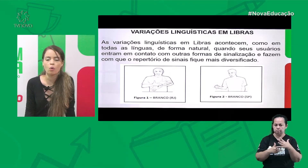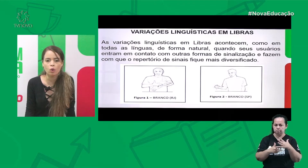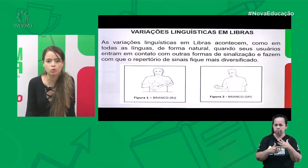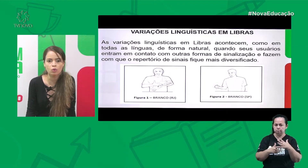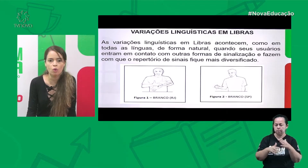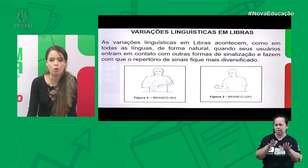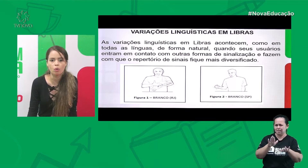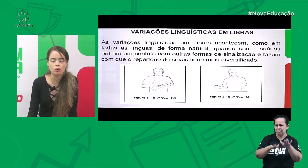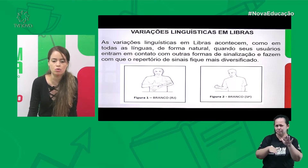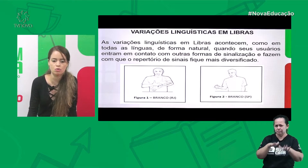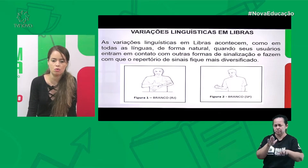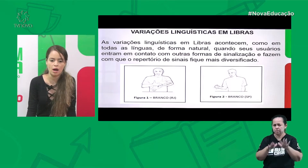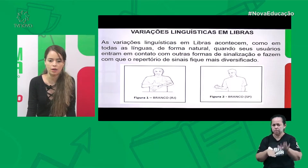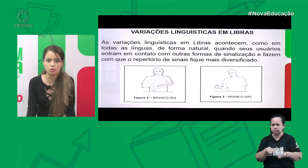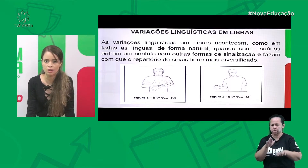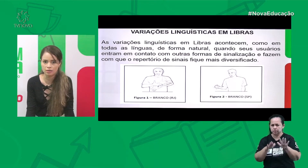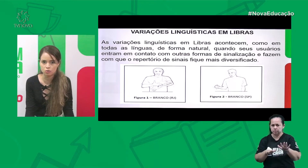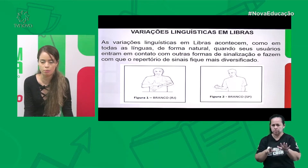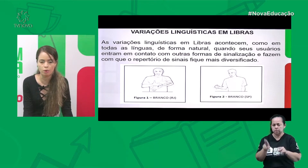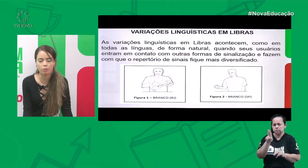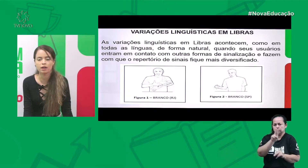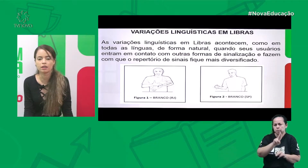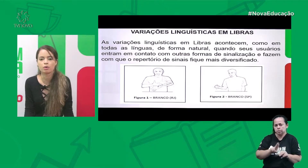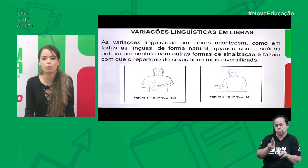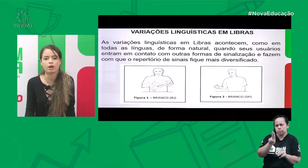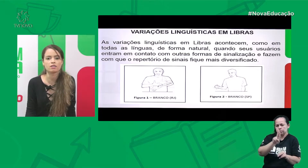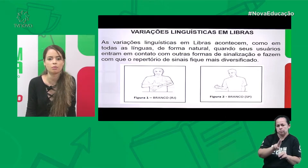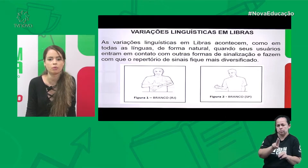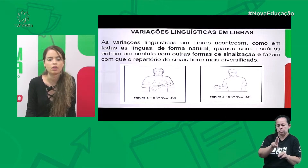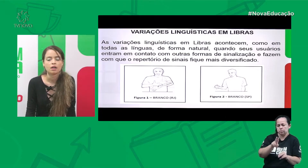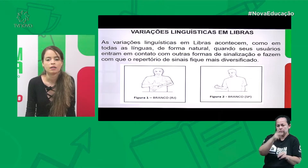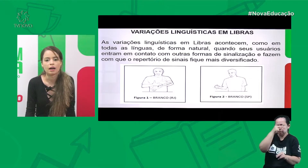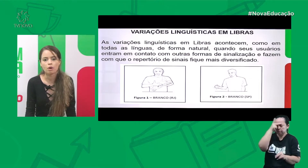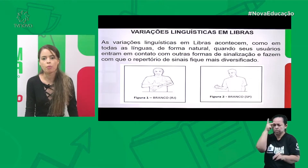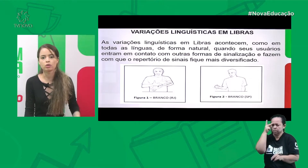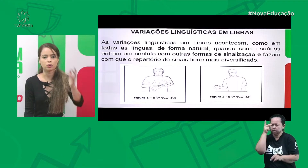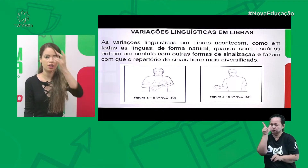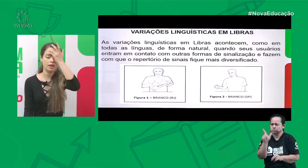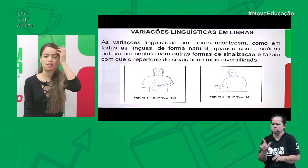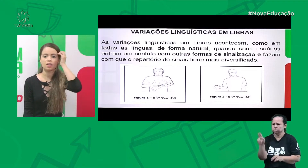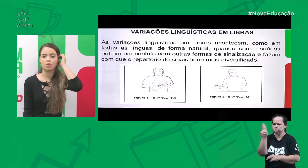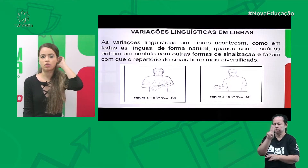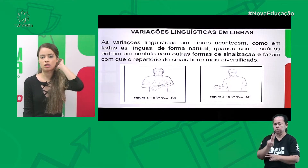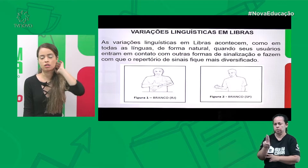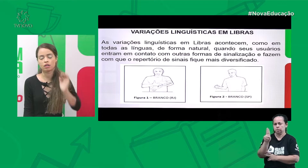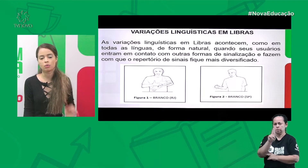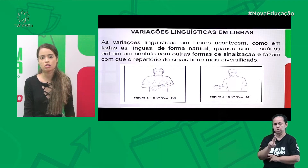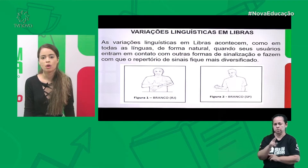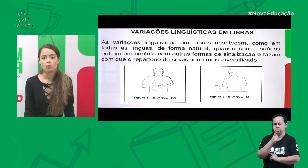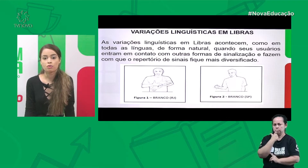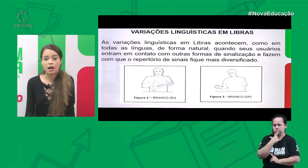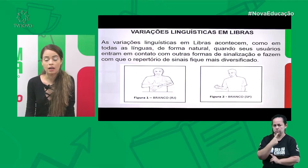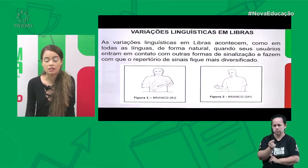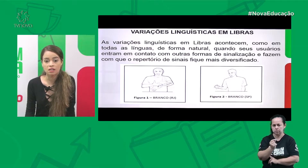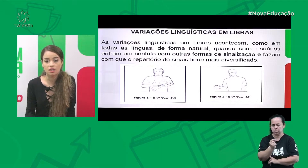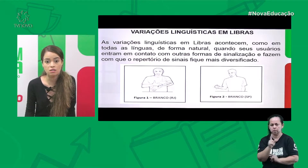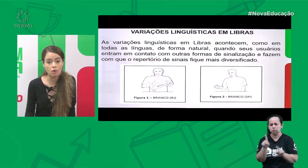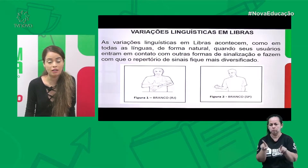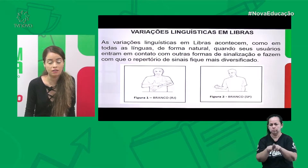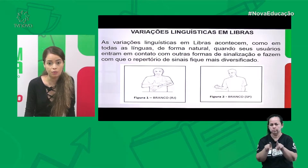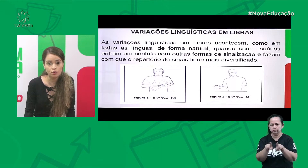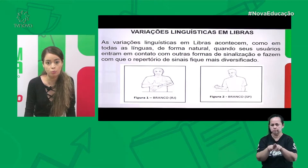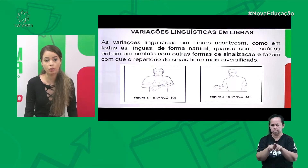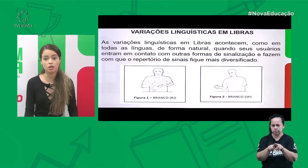de acordo com os usuários da sua própria língua. Por exemplo, na língua portuguesa e em outras línguas, os falantes eles